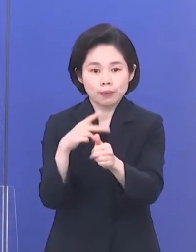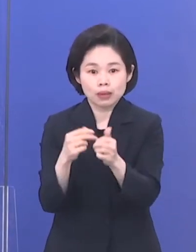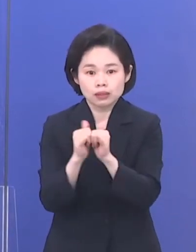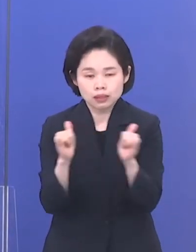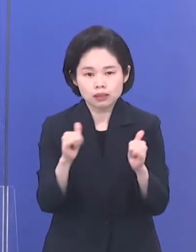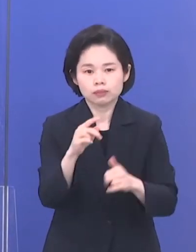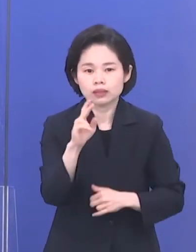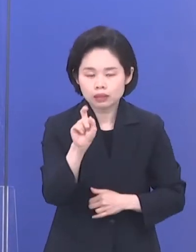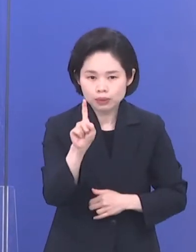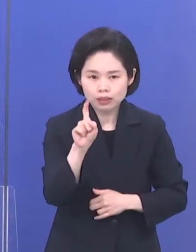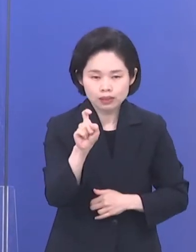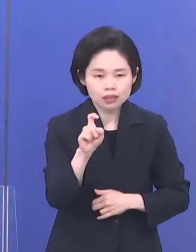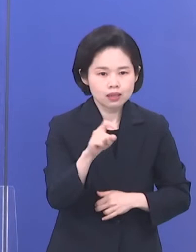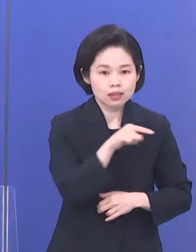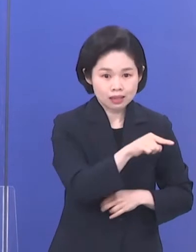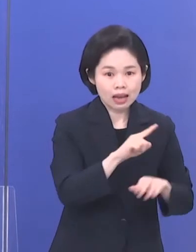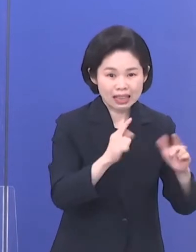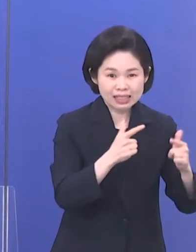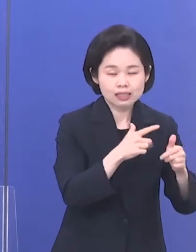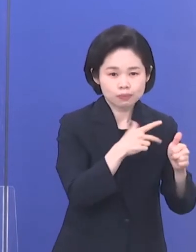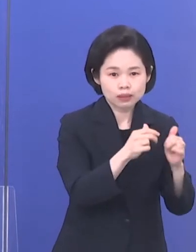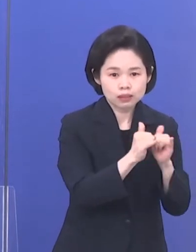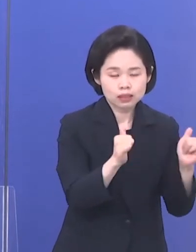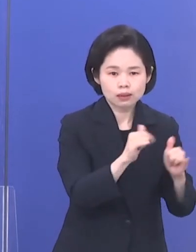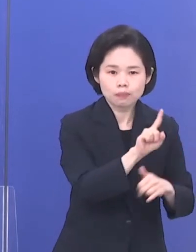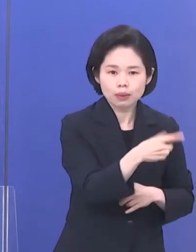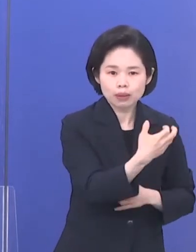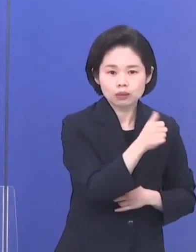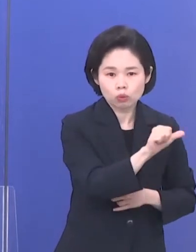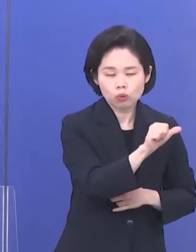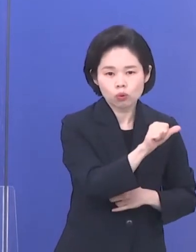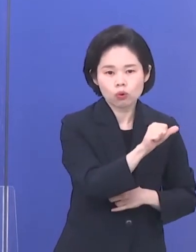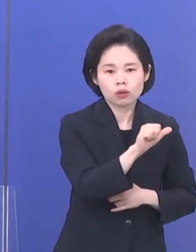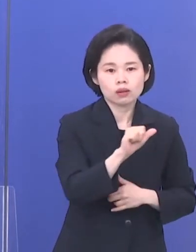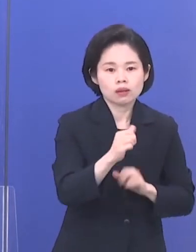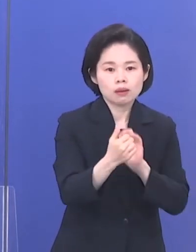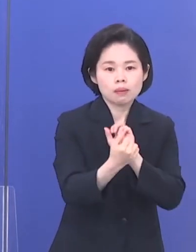11명, 대조군 185명으로 약